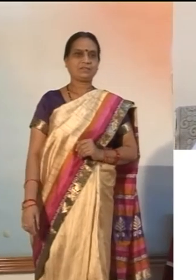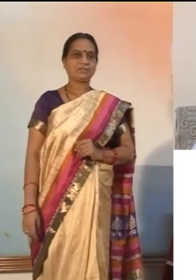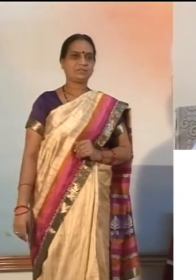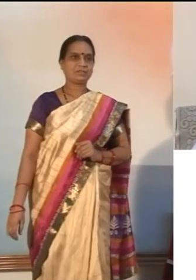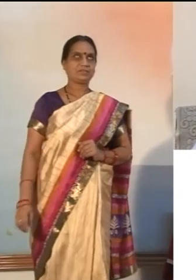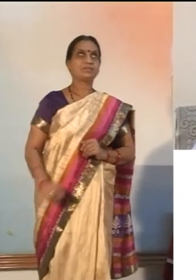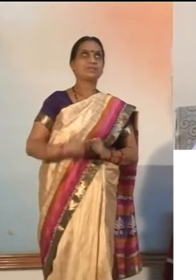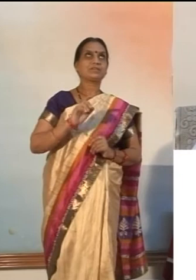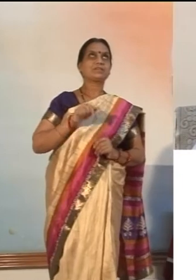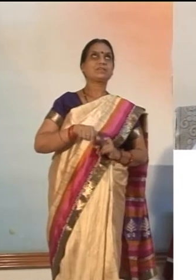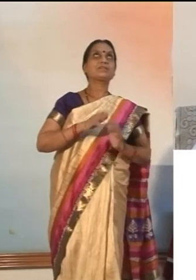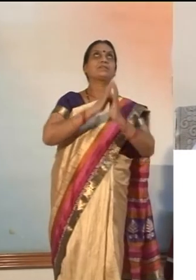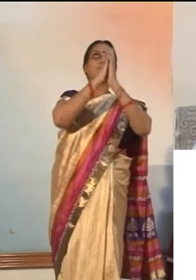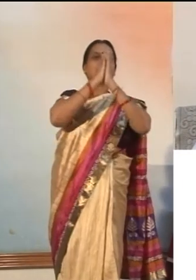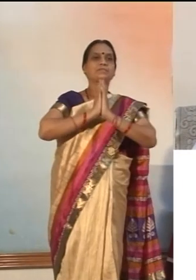अर्थात भगवान